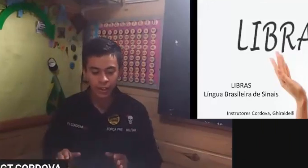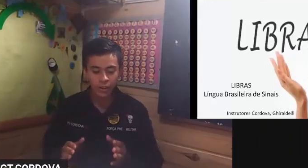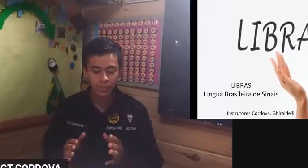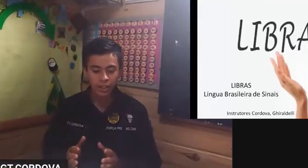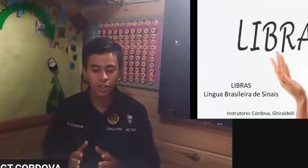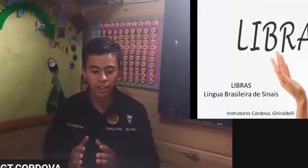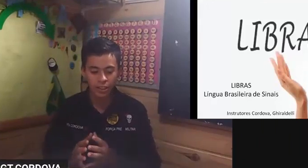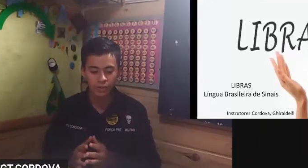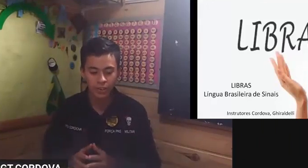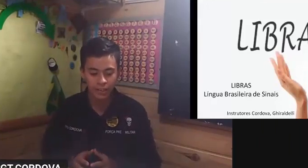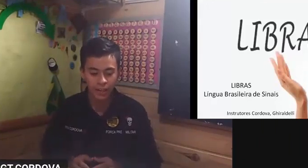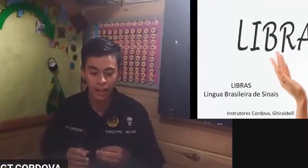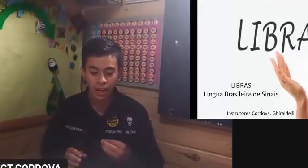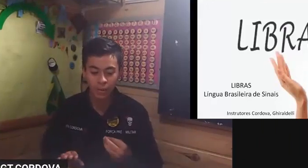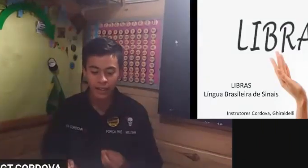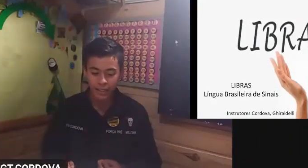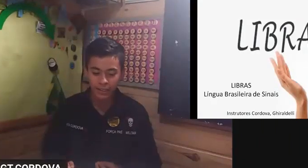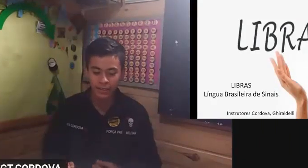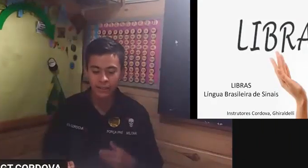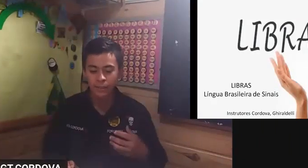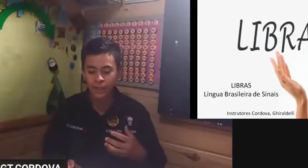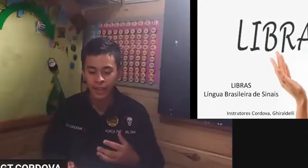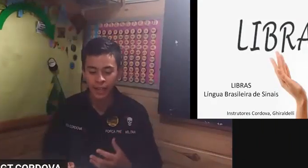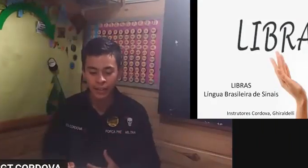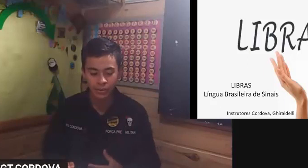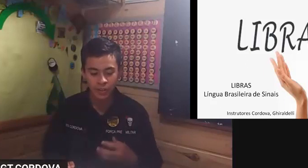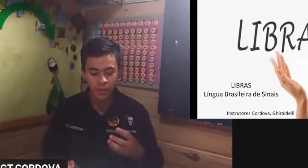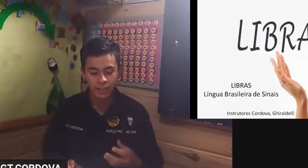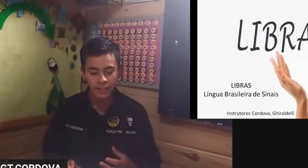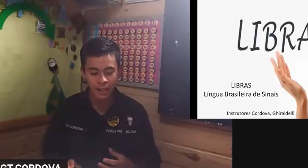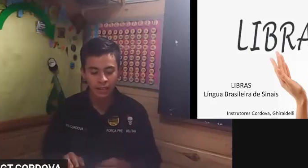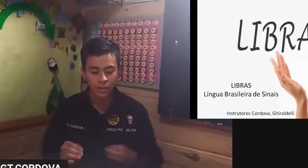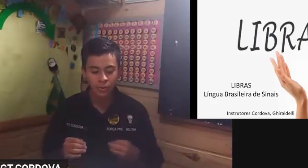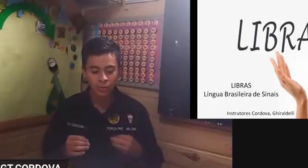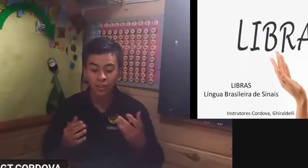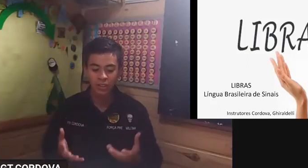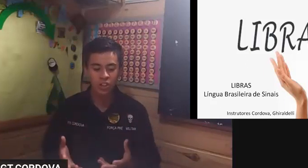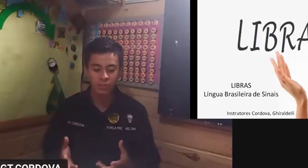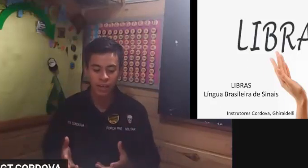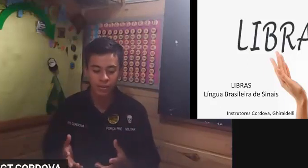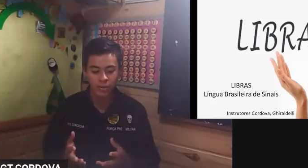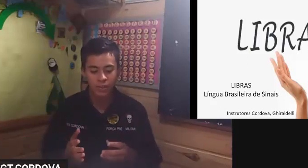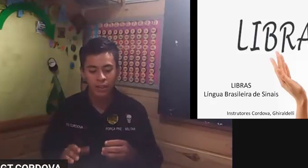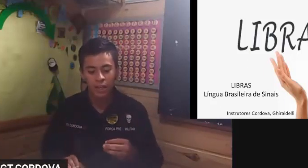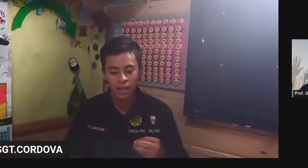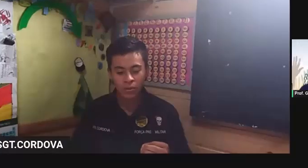Então, imagine que você é uma criança querendo expressar os seus sentimentos e o